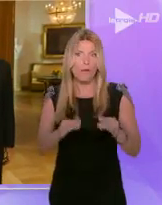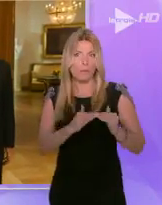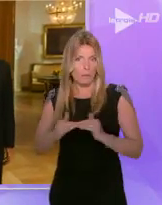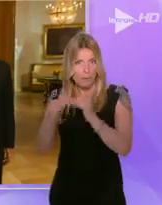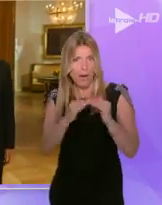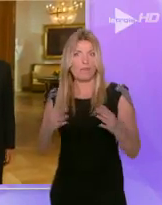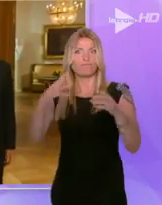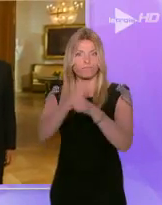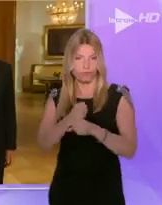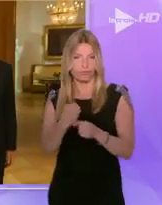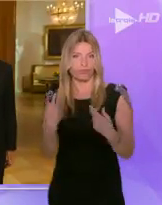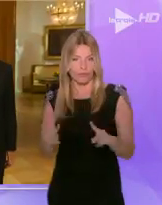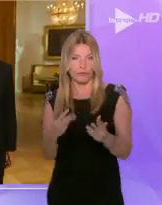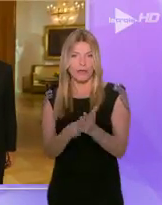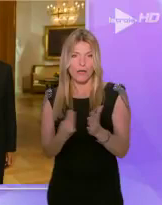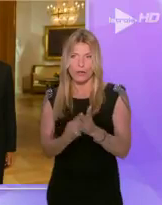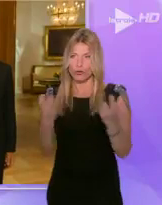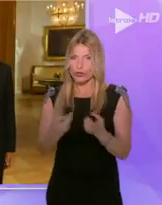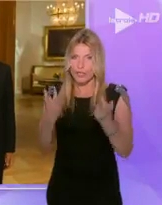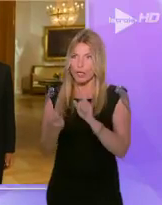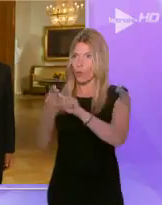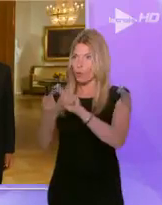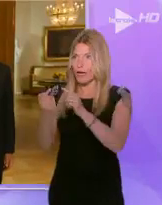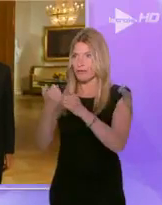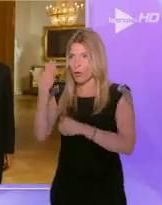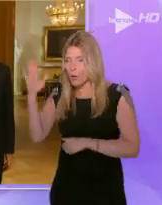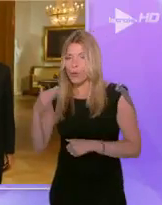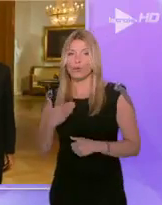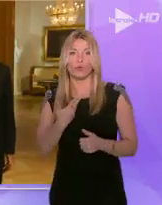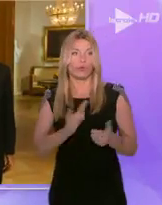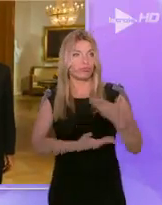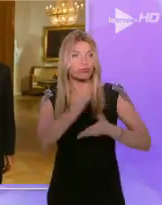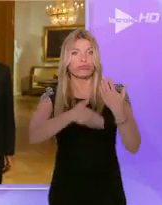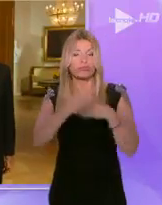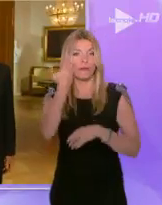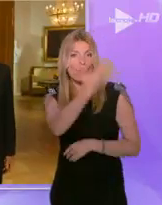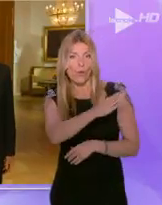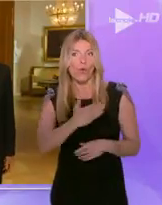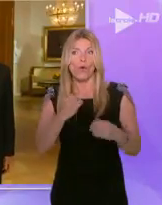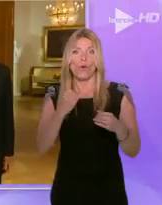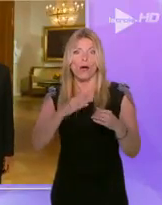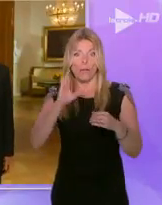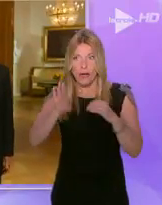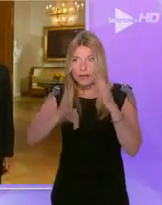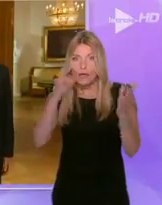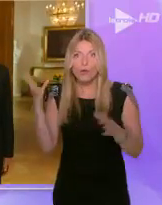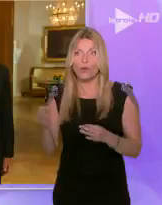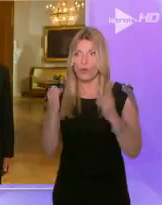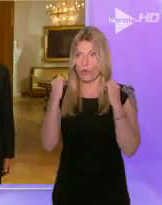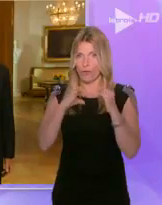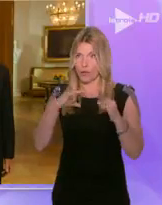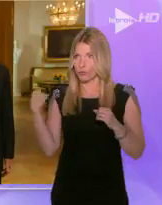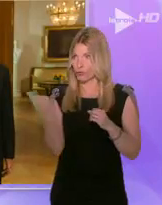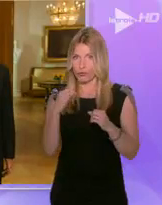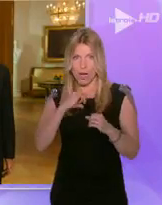Cherchez à apprendre au contact des autres et avec les autres. Vous découvrirez que vous partagez les mêmes interrogations,